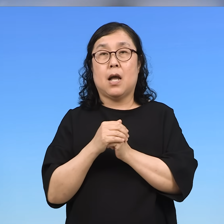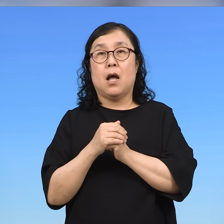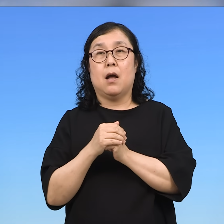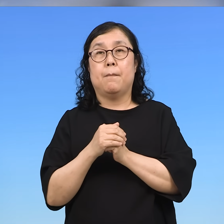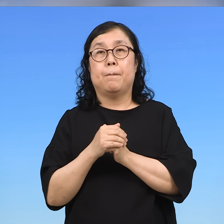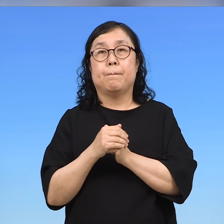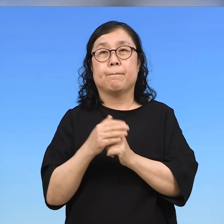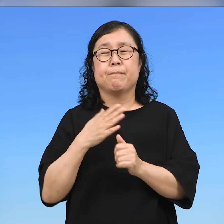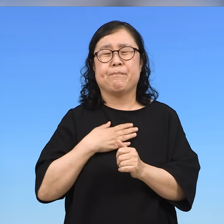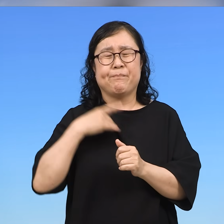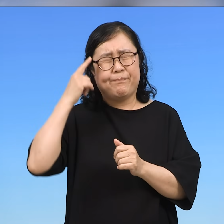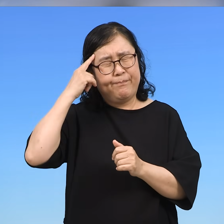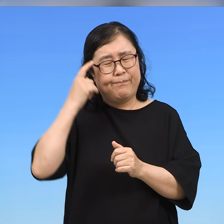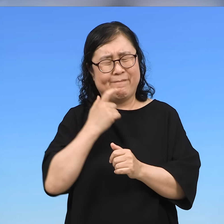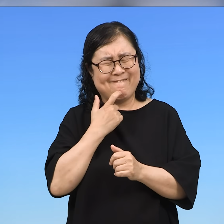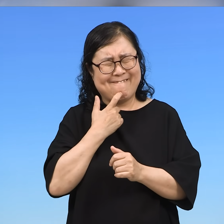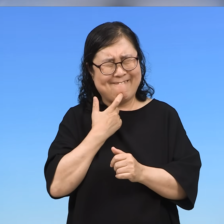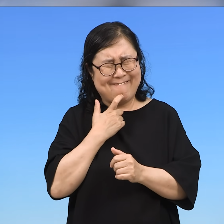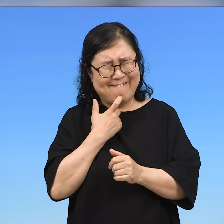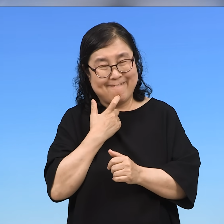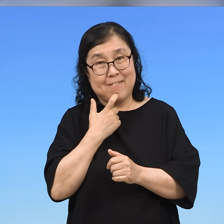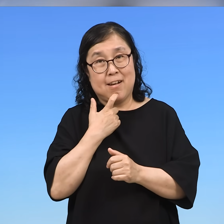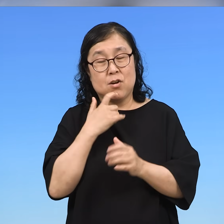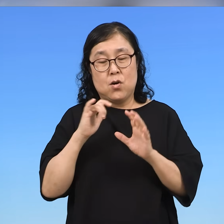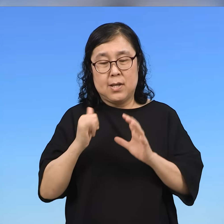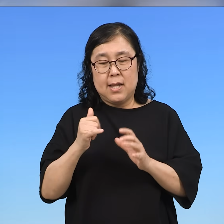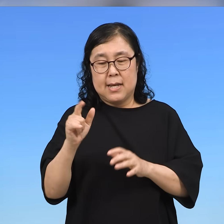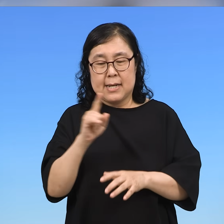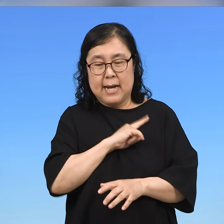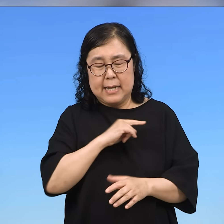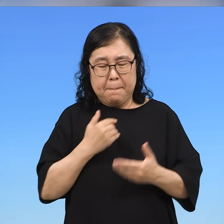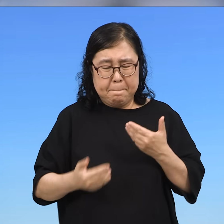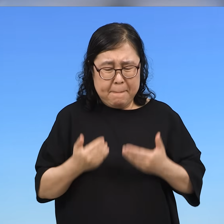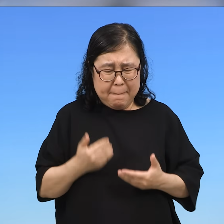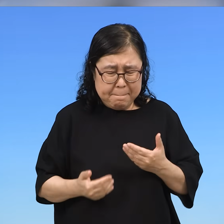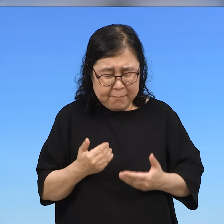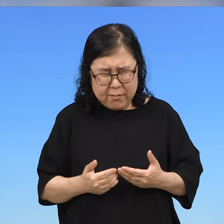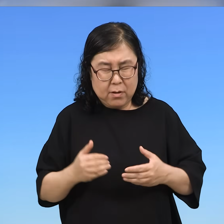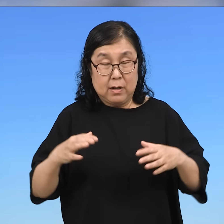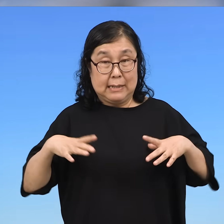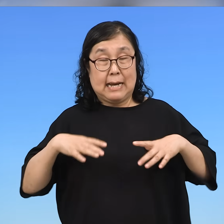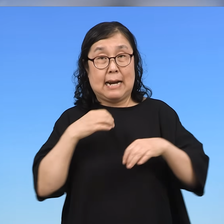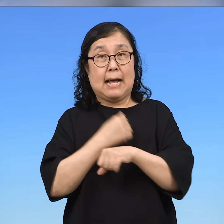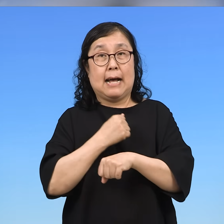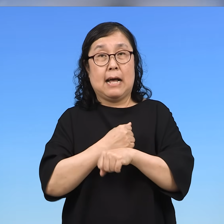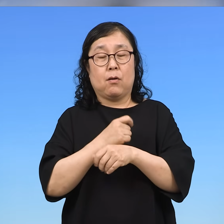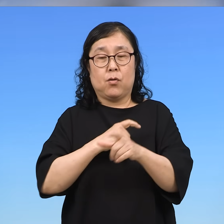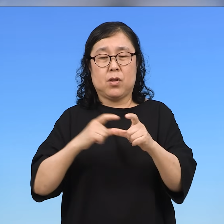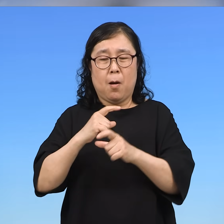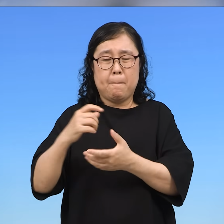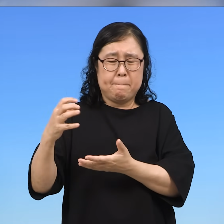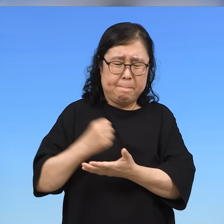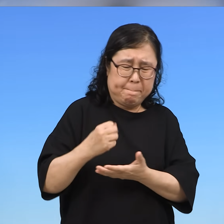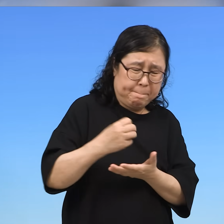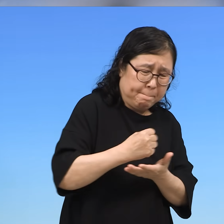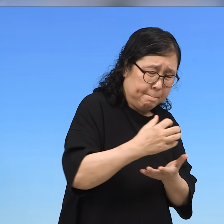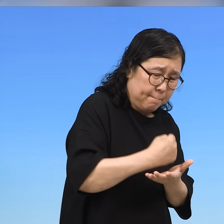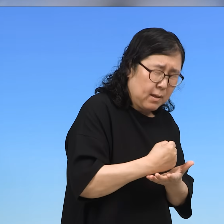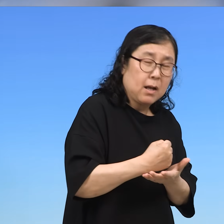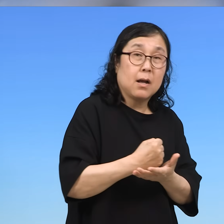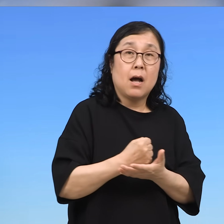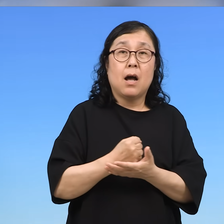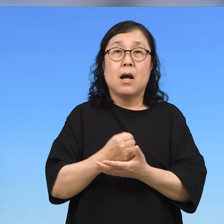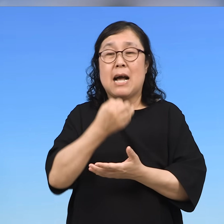집착하고 여전히 탐욕적이고 여전히 난 세상에서 제일 바쁜 걸 자랑하고 더 가지지 못해 안달복달하는